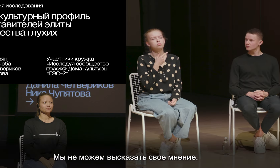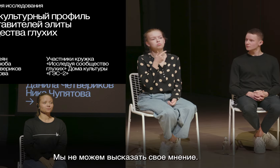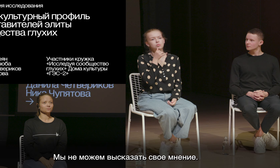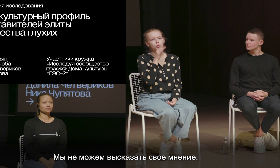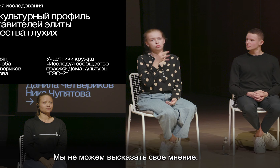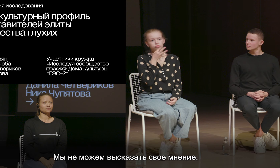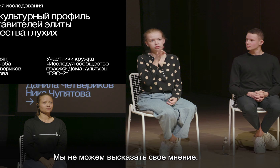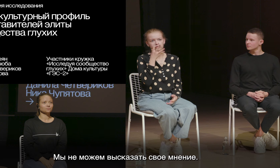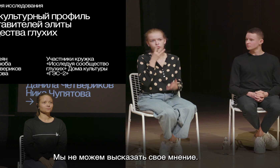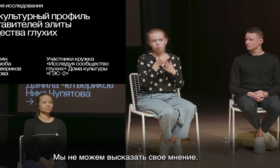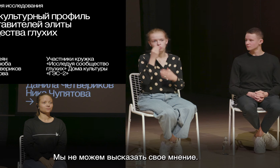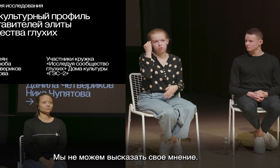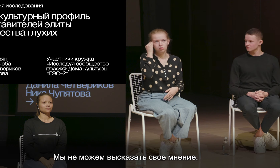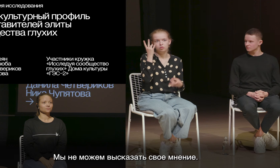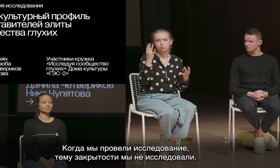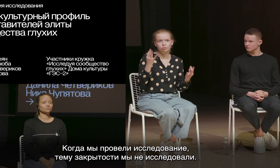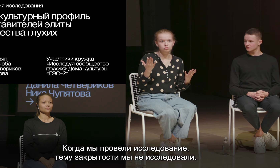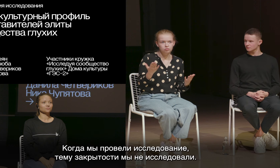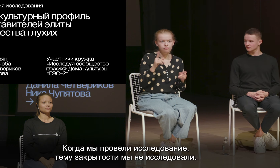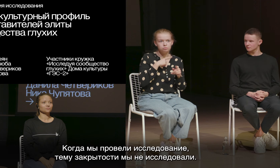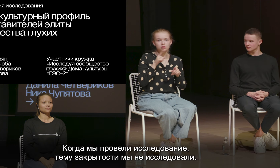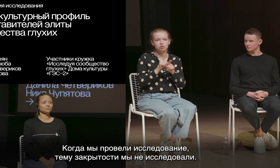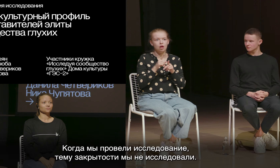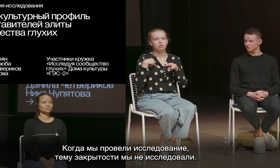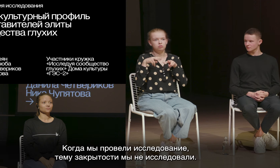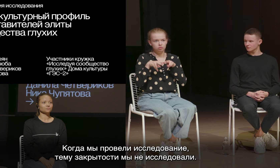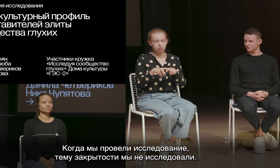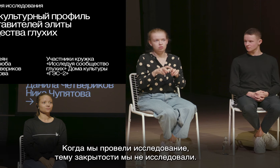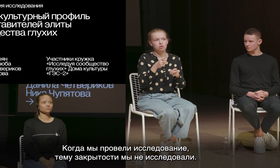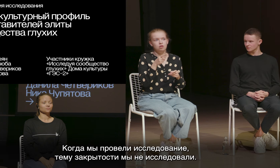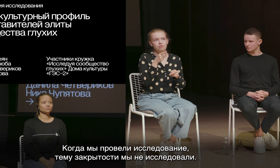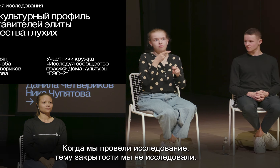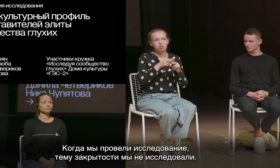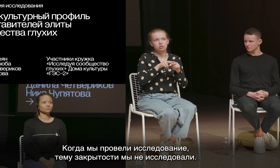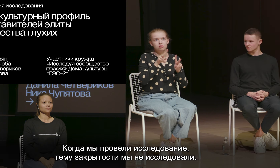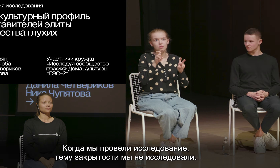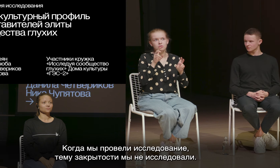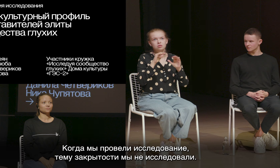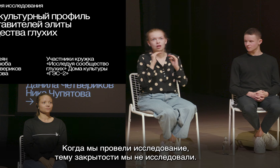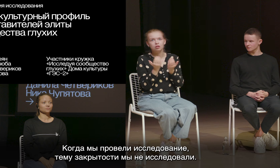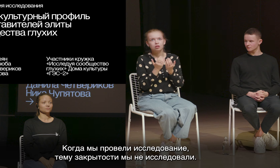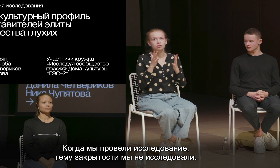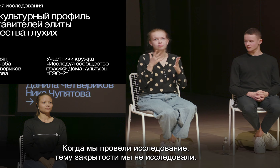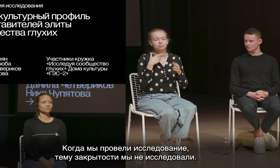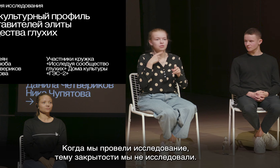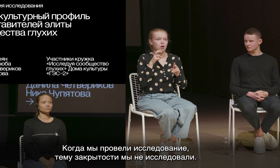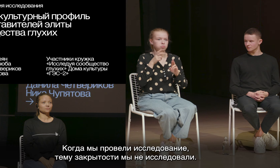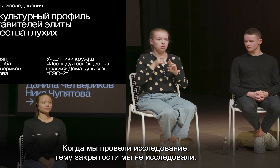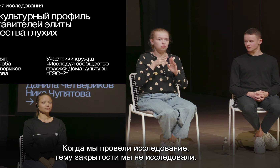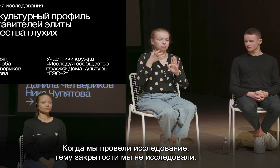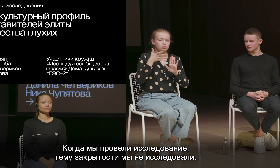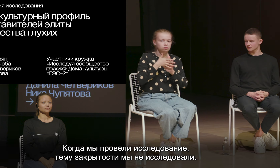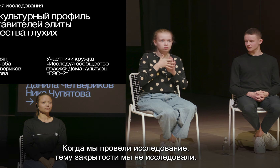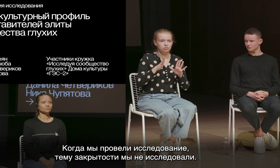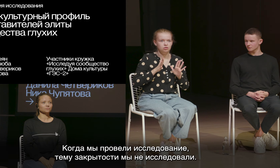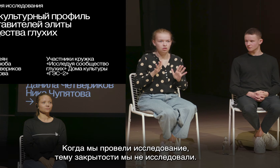Я могу ответить. Можем высказать свое мнение. Когда мы провели исследование, темы закрытости мы